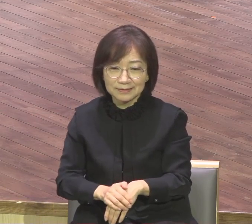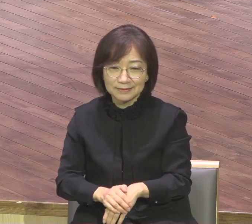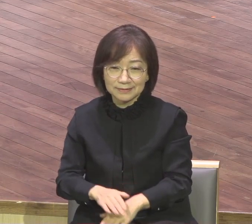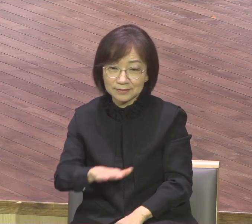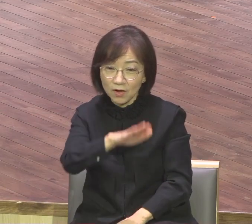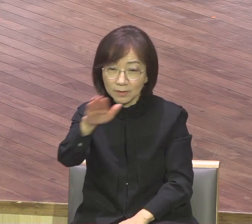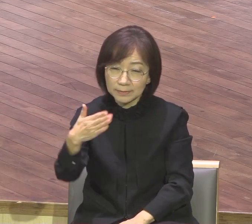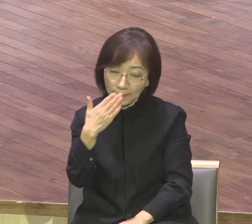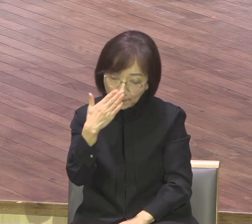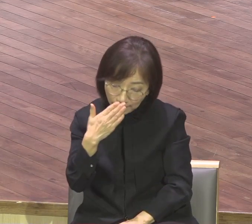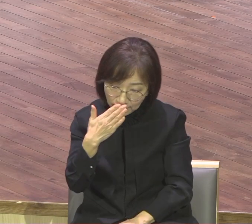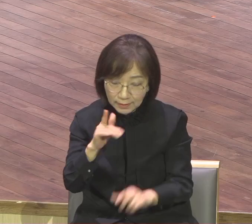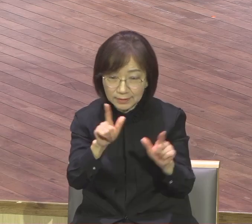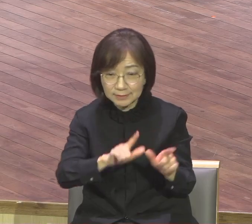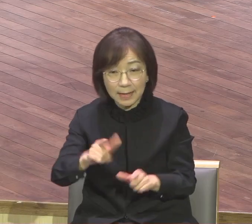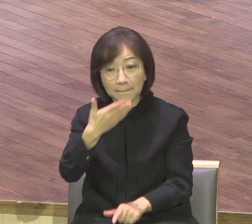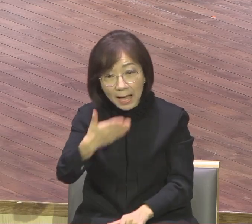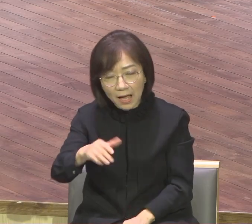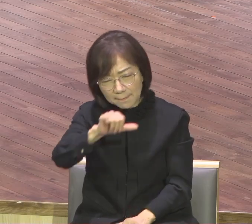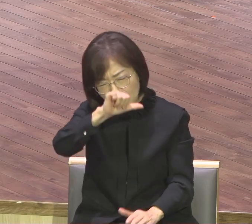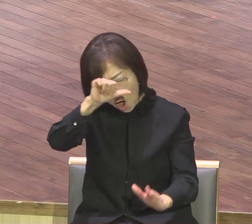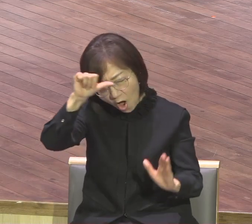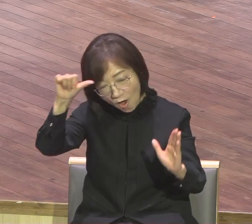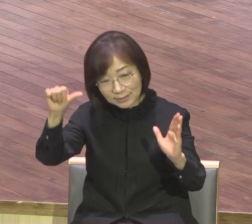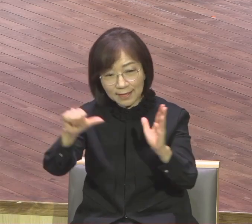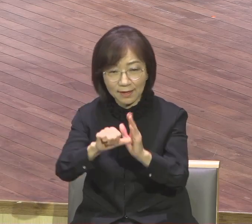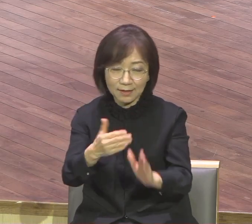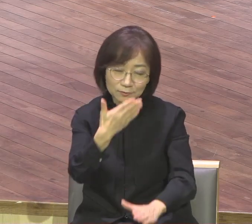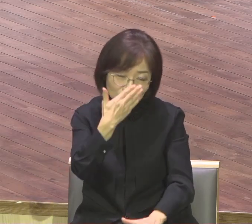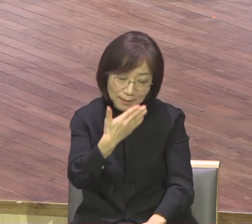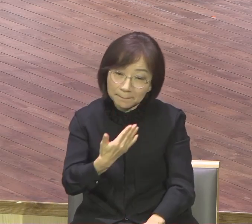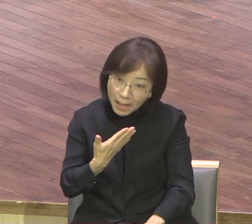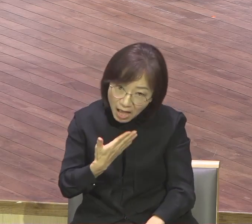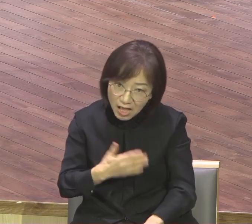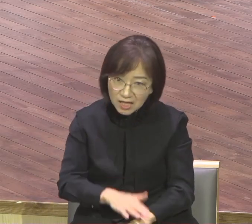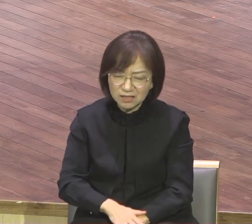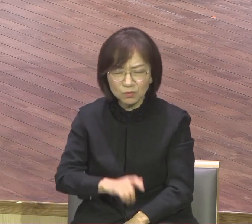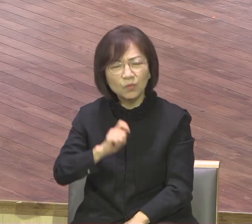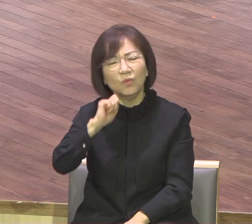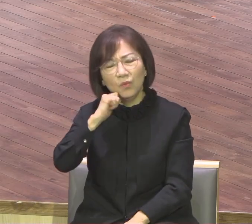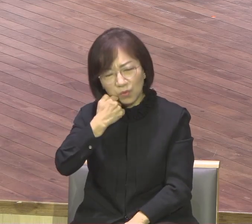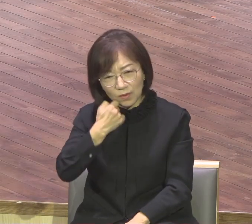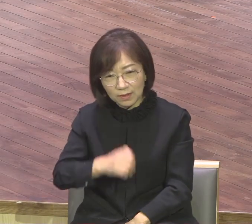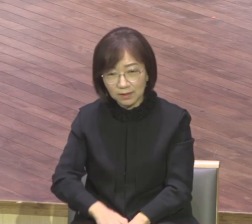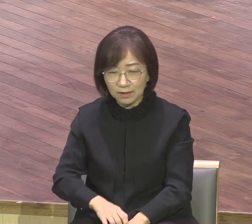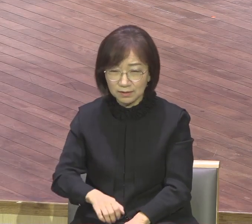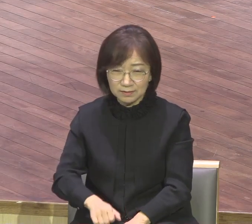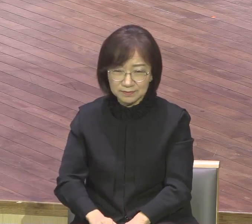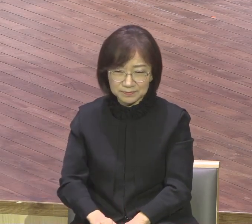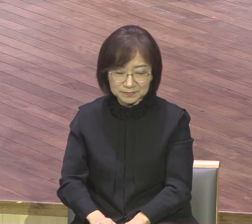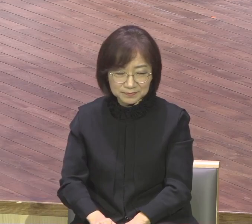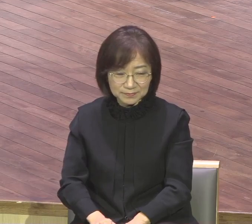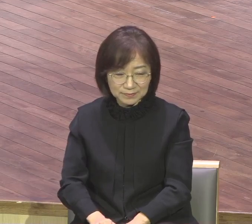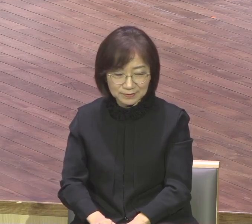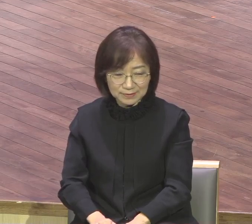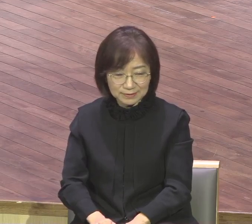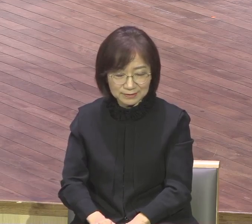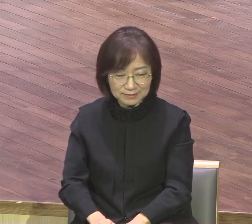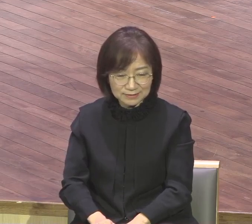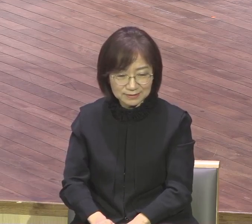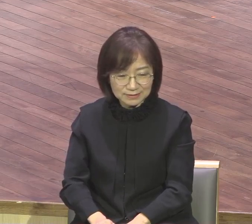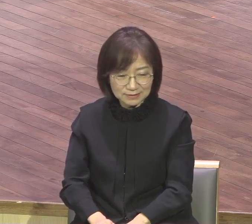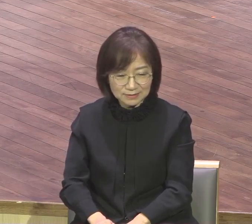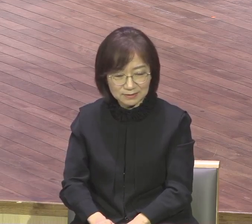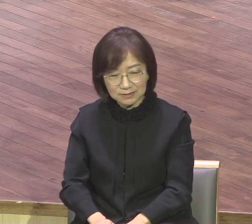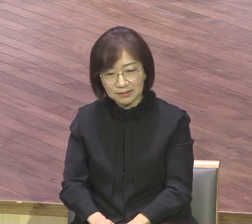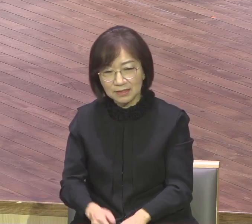살아요. Ustedes aunque vivan tan bueno, ¿cómo pueden vivir tan bueno? 내일 죄를 안 지면 얼마나 착해 지겠어요. Si ustedes no pecan, ¿cuánto no pueden pecar? 전부 다 종교들은